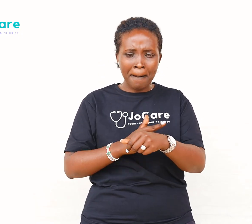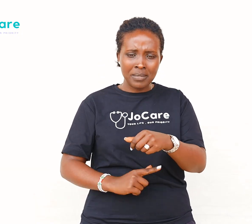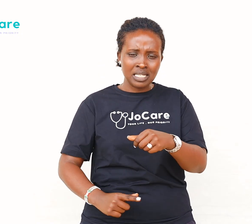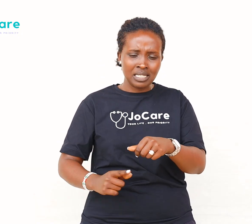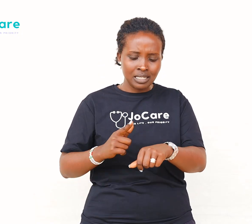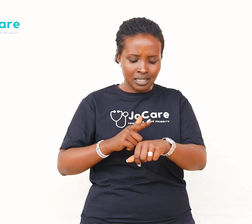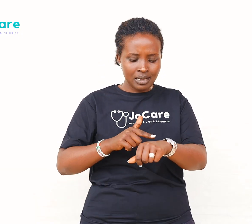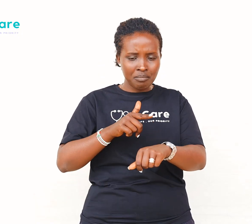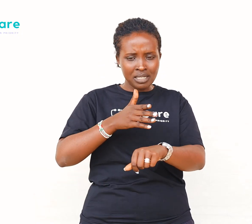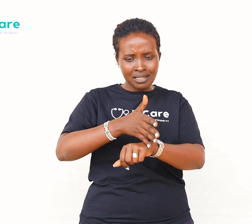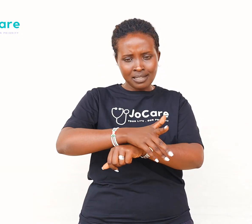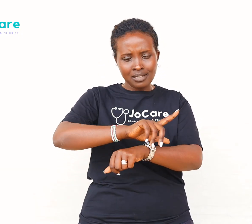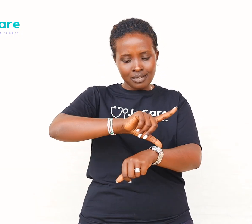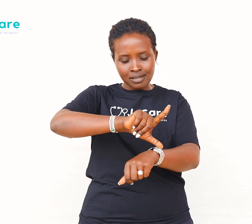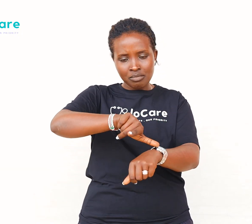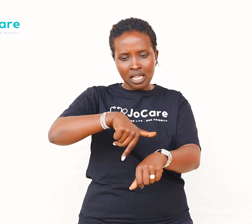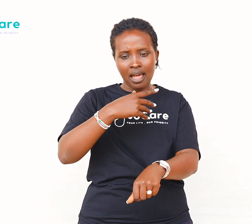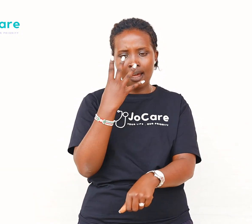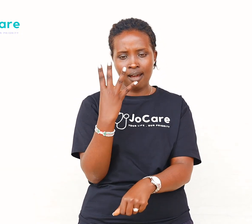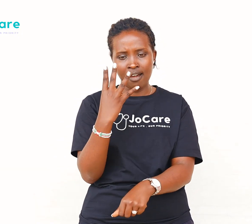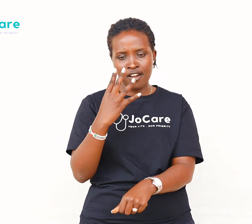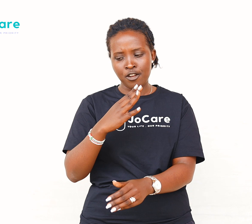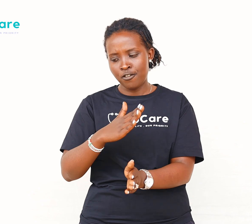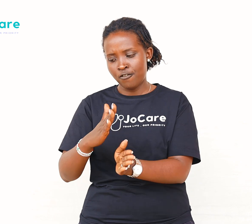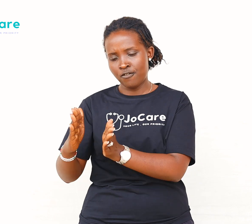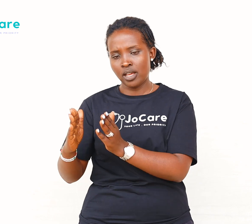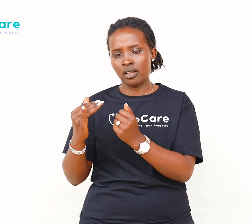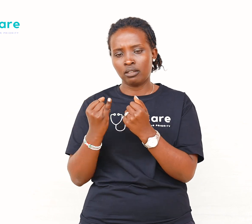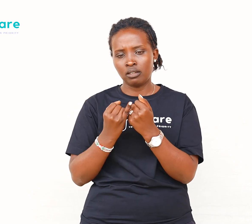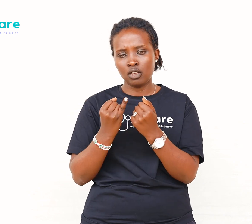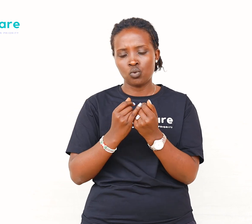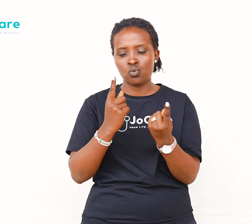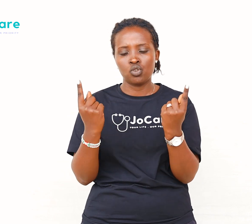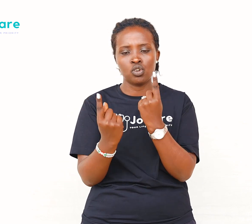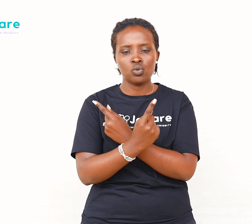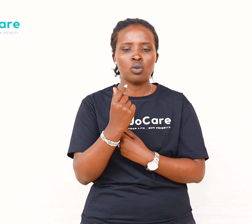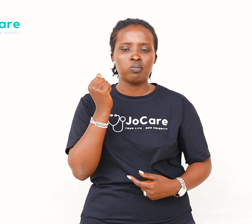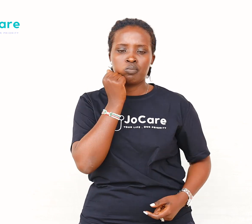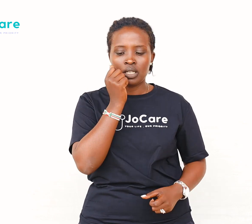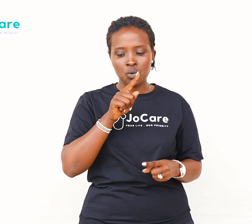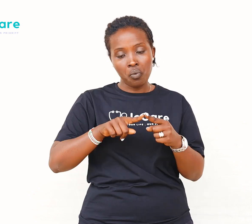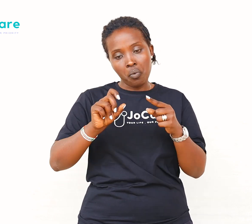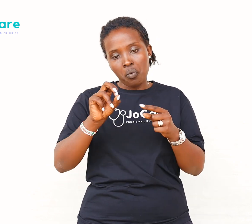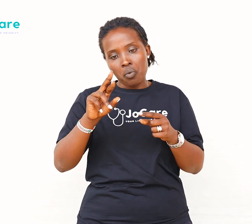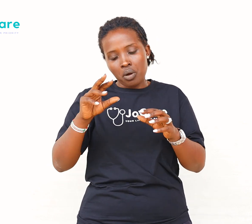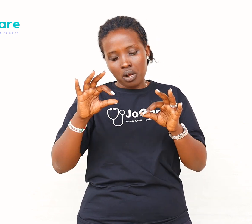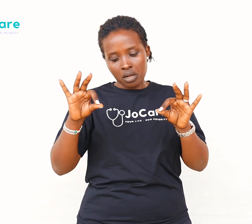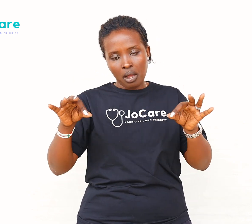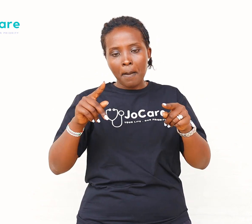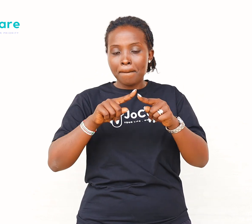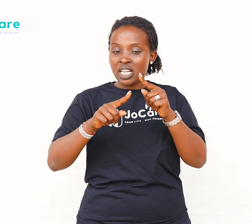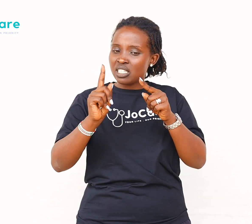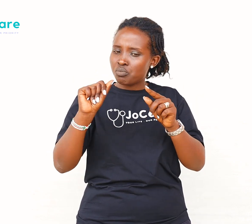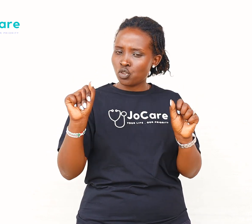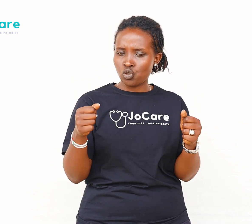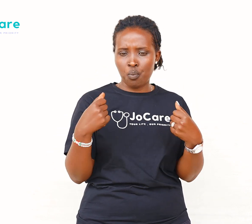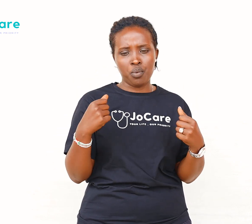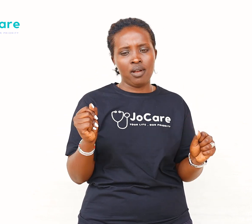6, Yego. ugahindura kotegisi cyangwa se kagatambaro uri gukoresha. Ariko mu gihe bidakunze, hari igihe ushobora